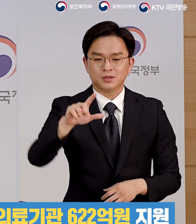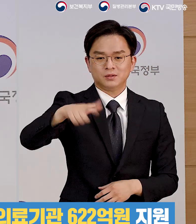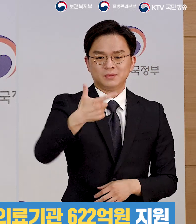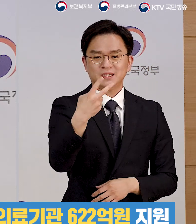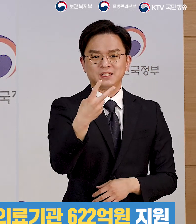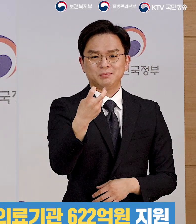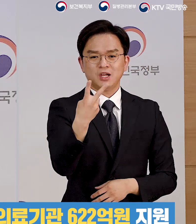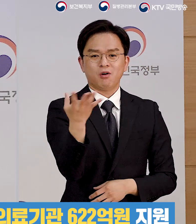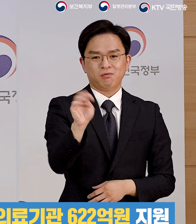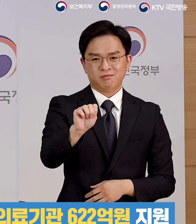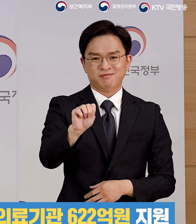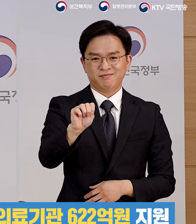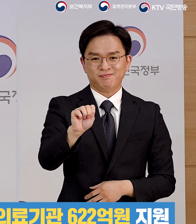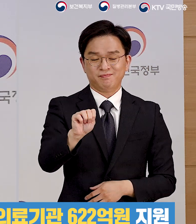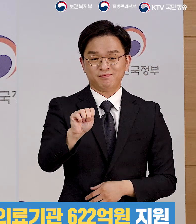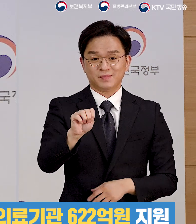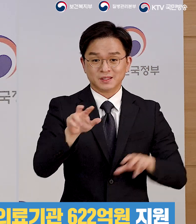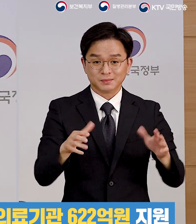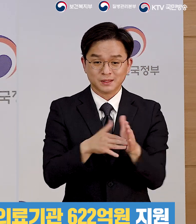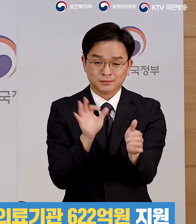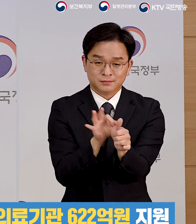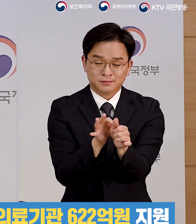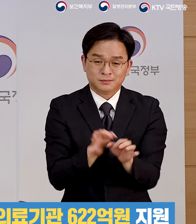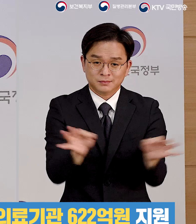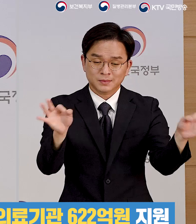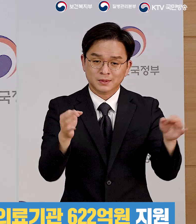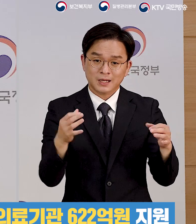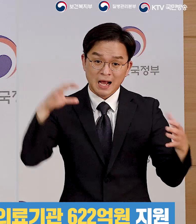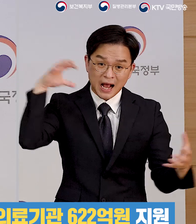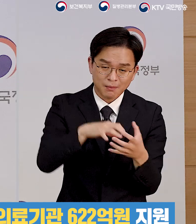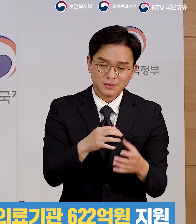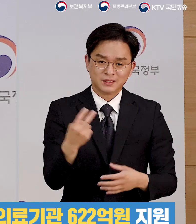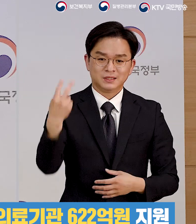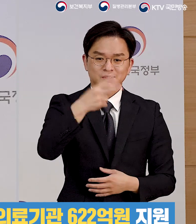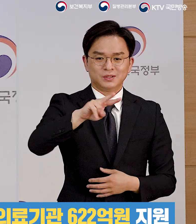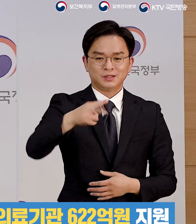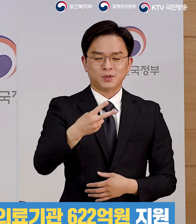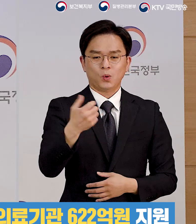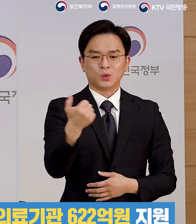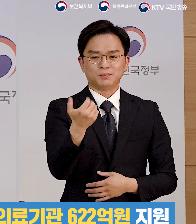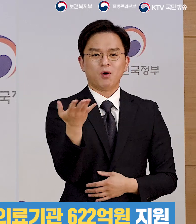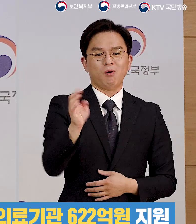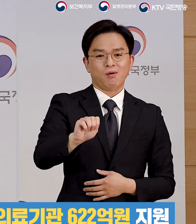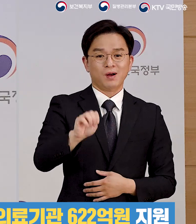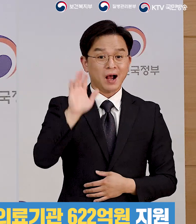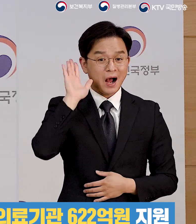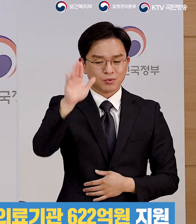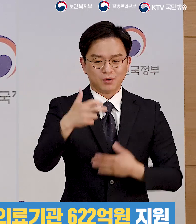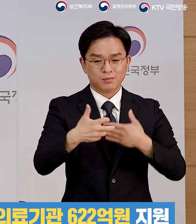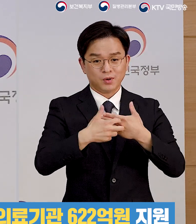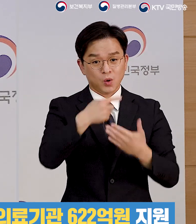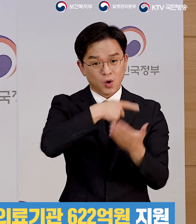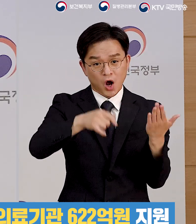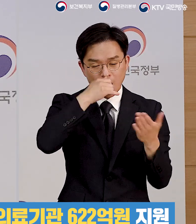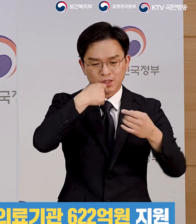대하여 622억 원이 지원됩니다. 이로써 지금까지 총